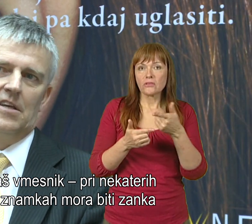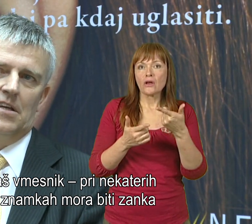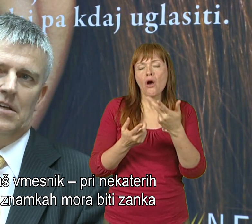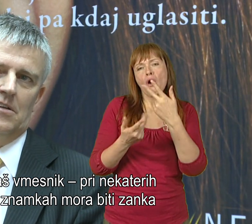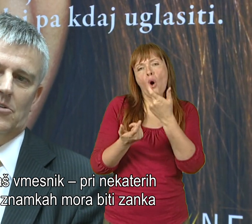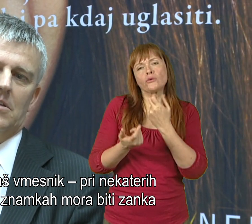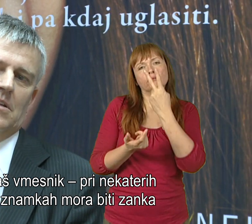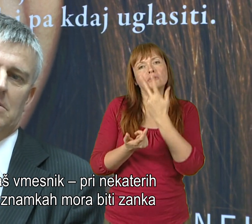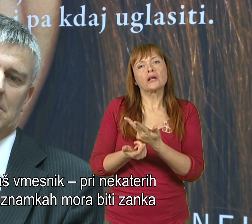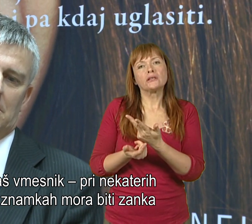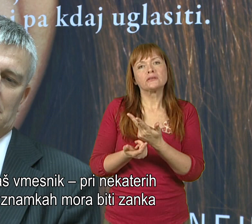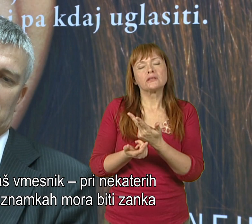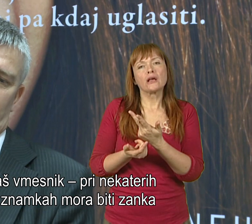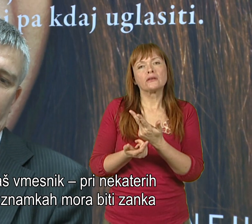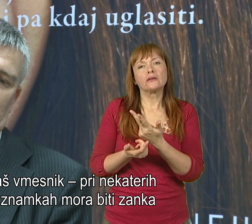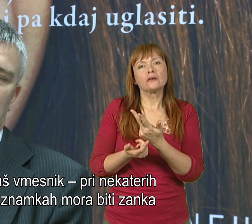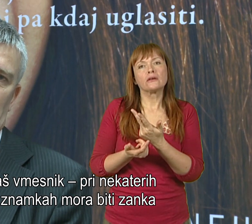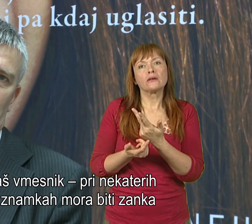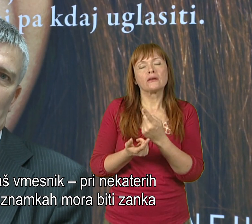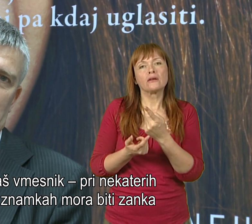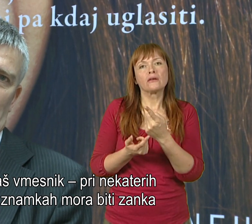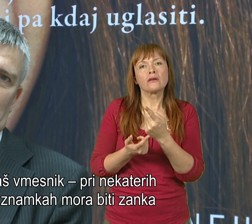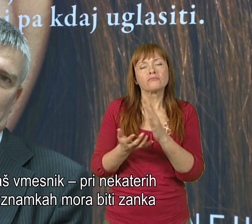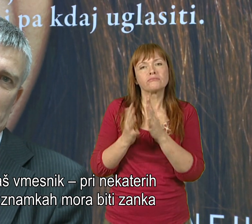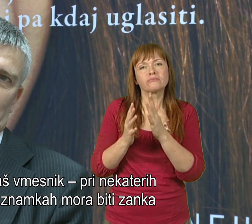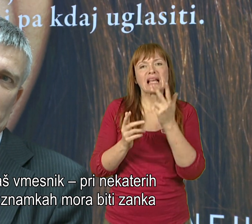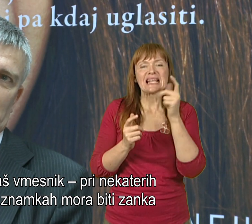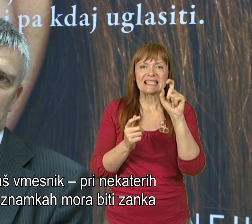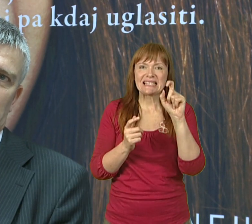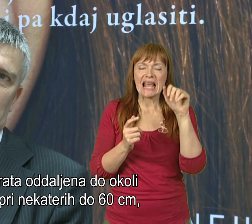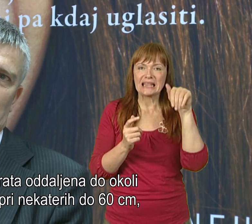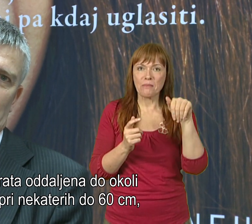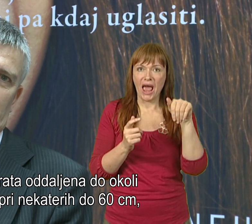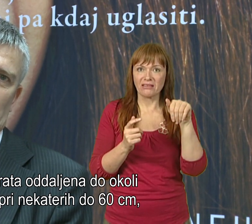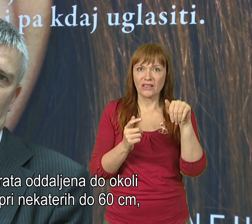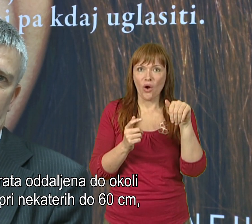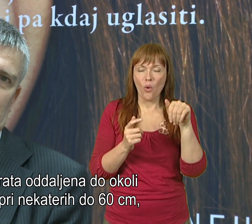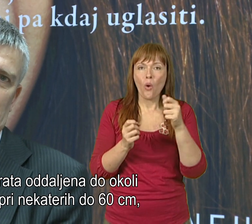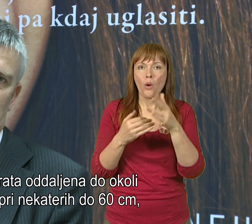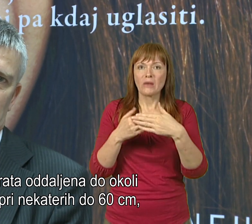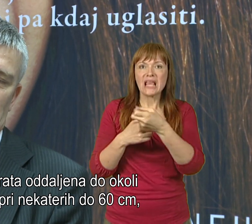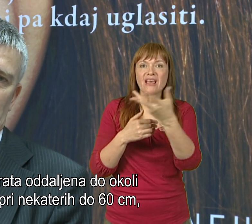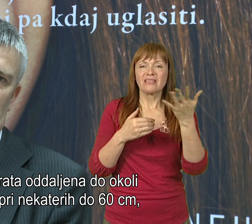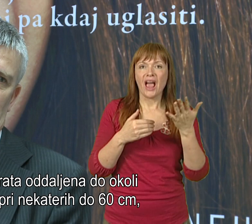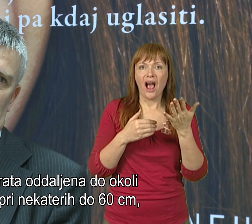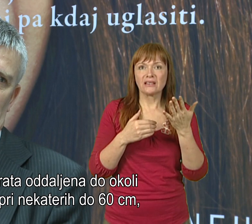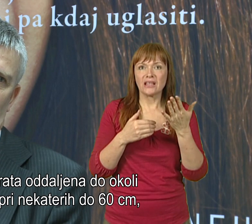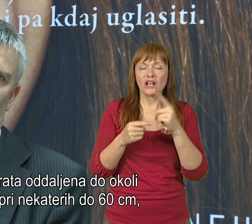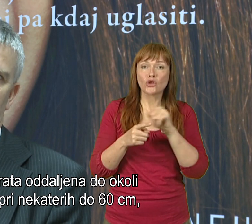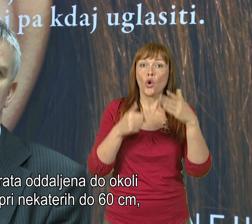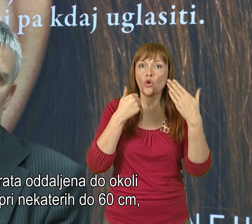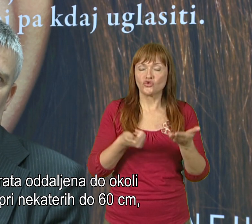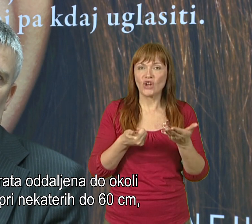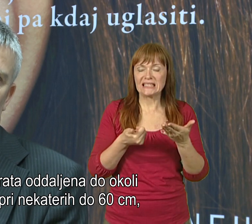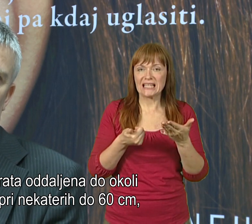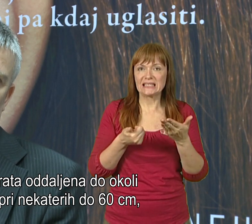je nekje od 30, pri nekaterih blagovnih znamkah mora biti okoli 30 cm do aparatov, pri nekaterih do